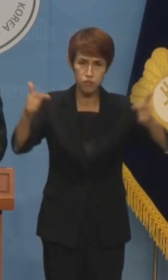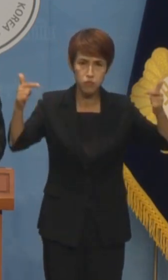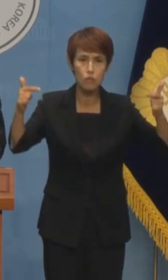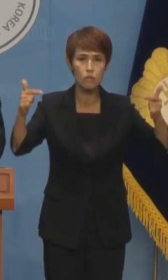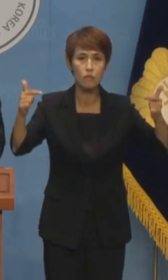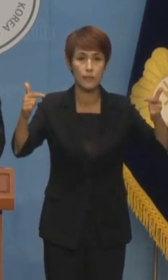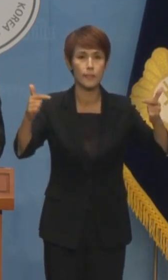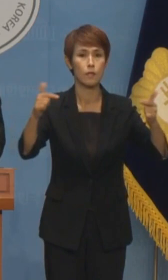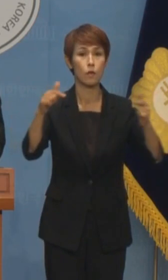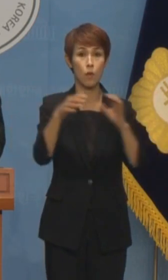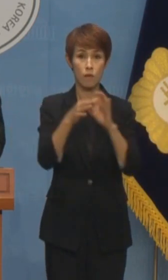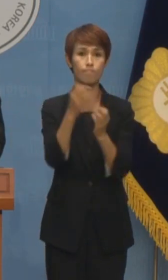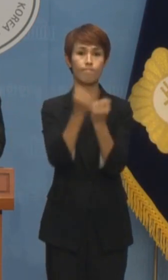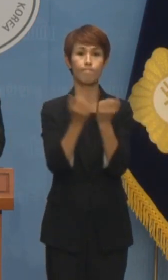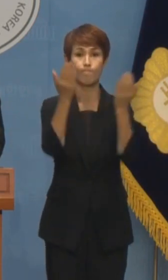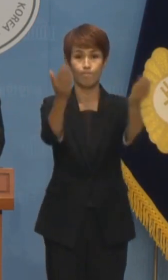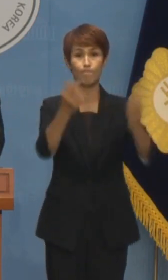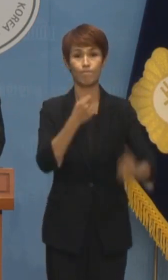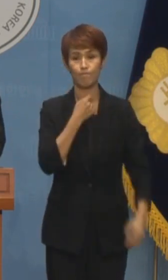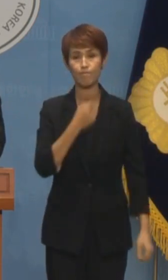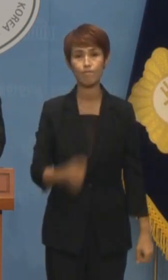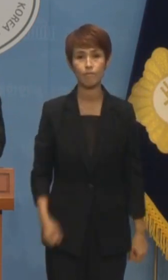대해 말씀드리고자 합니다.